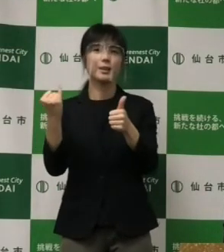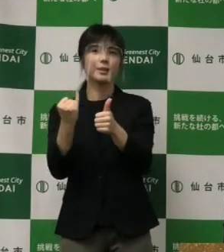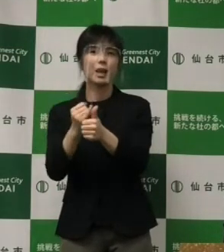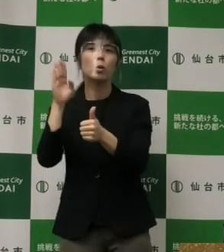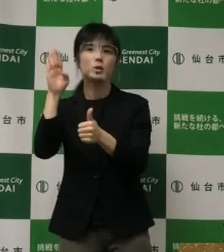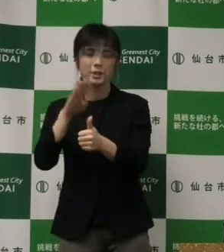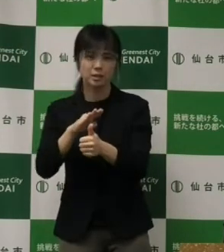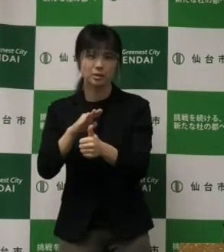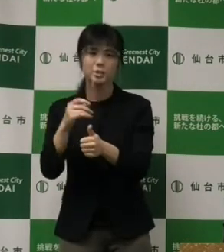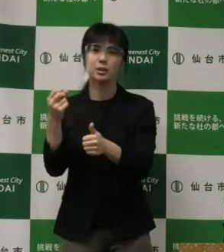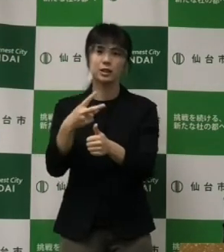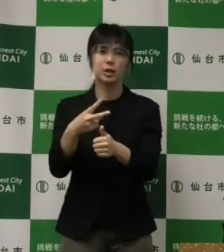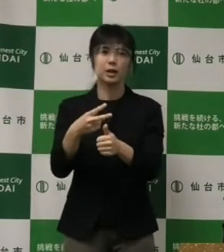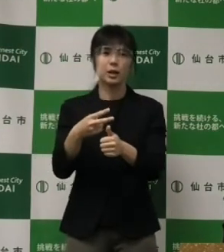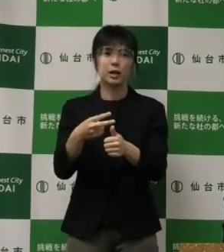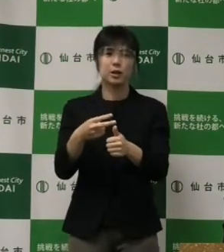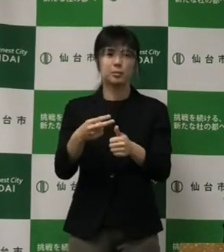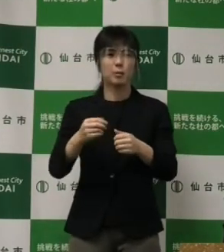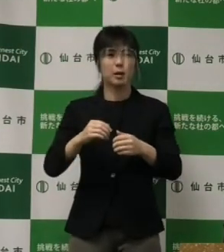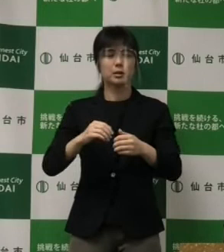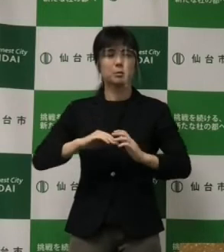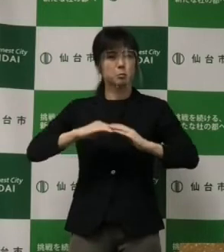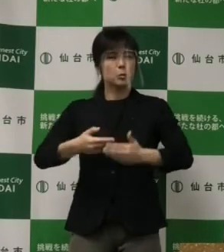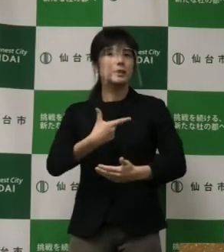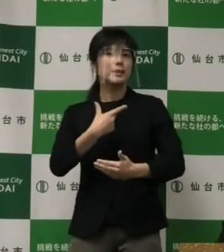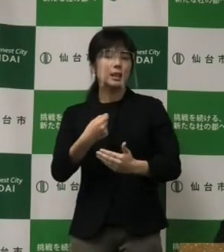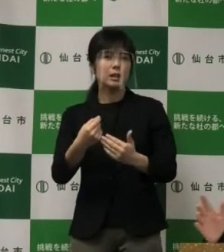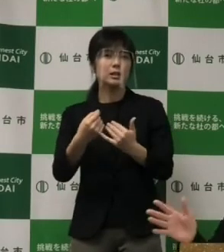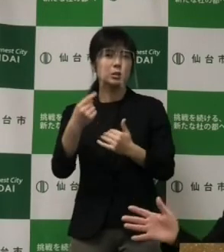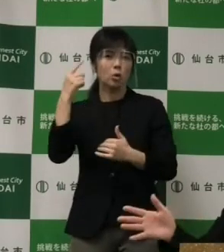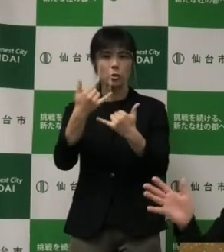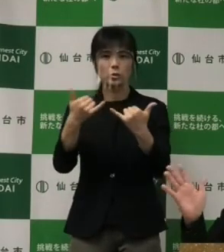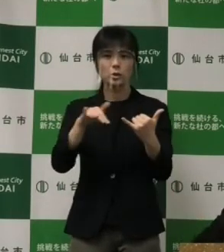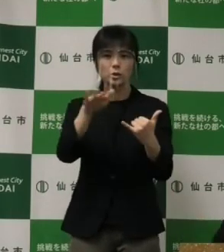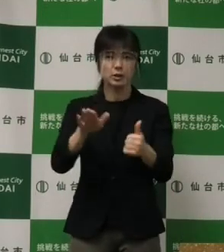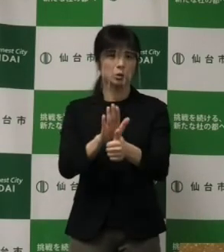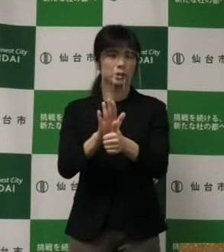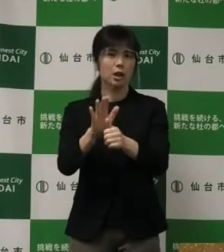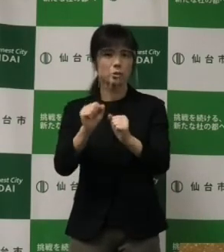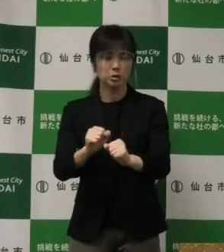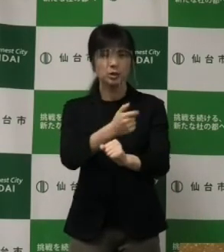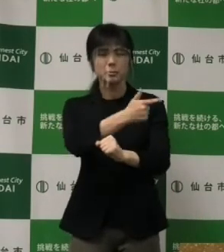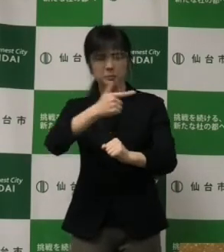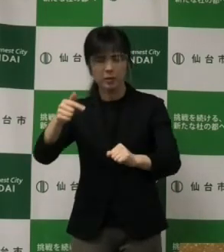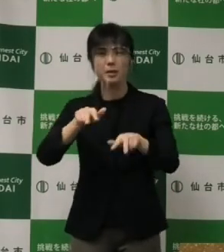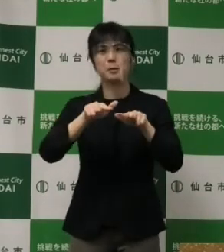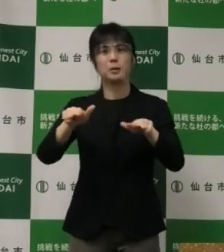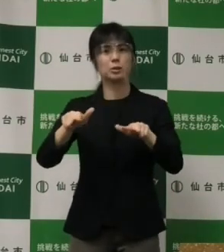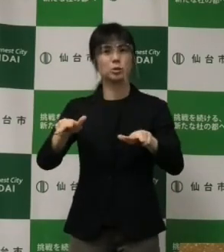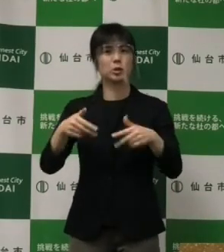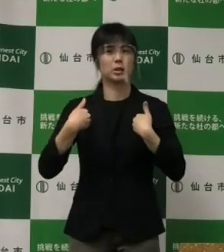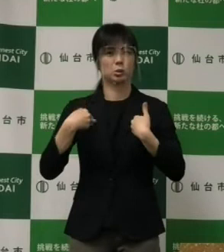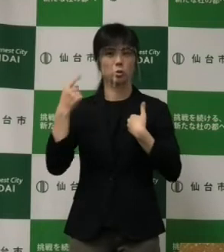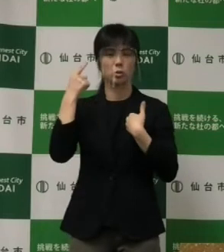子どもが欲しいと思われた方が子どもを持てるようにということで、まあ、様々な施策が必要なんだろうというふうに思います。